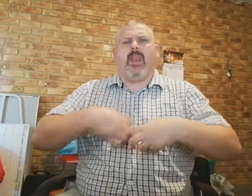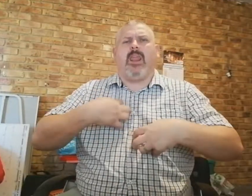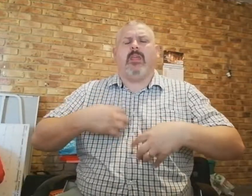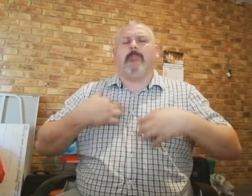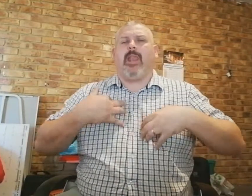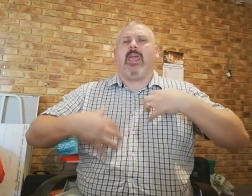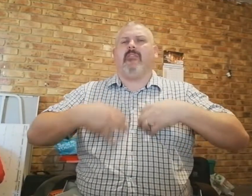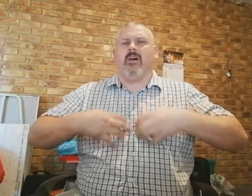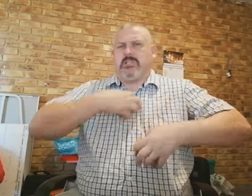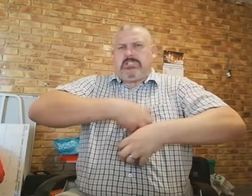lewe.